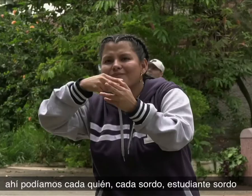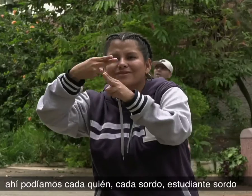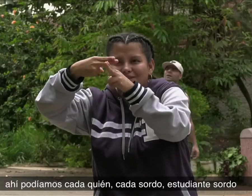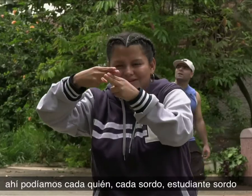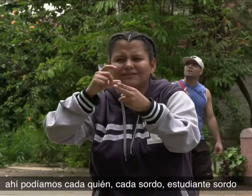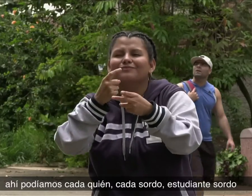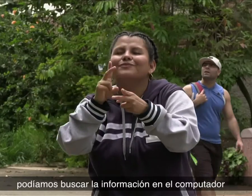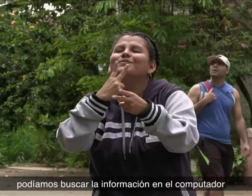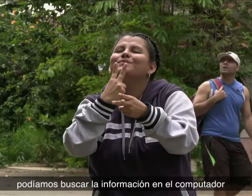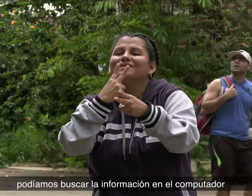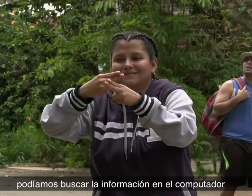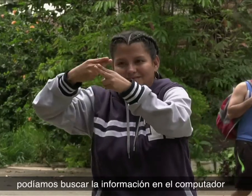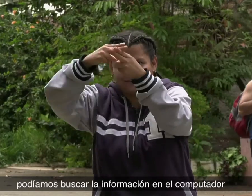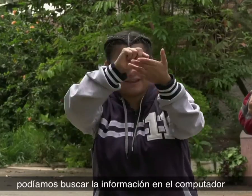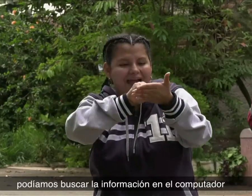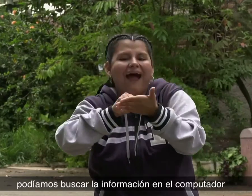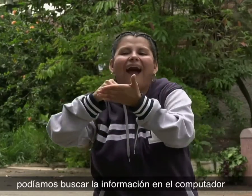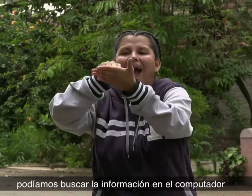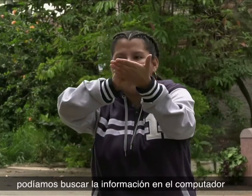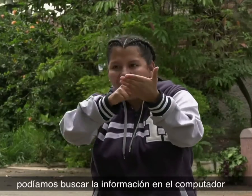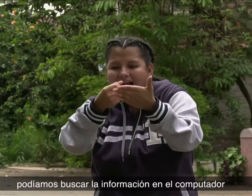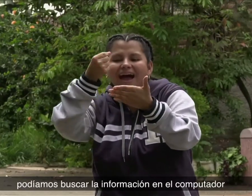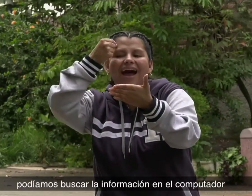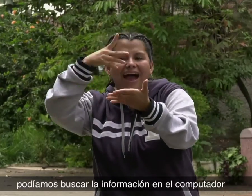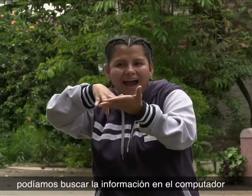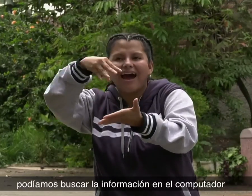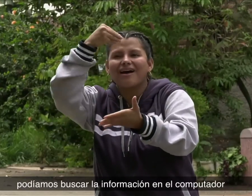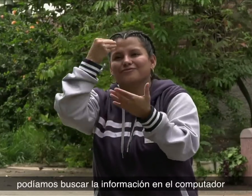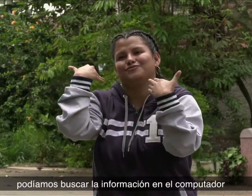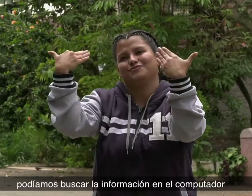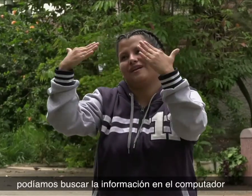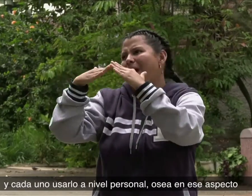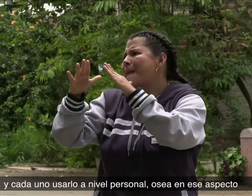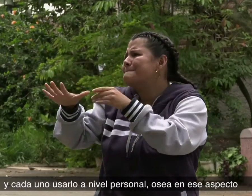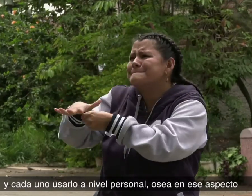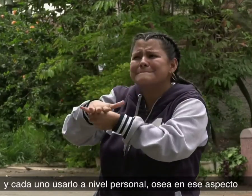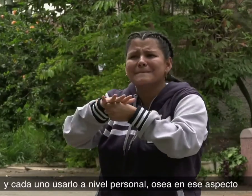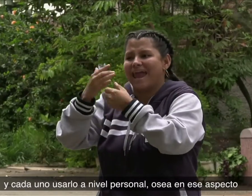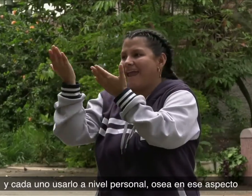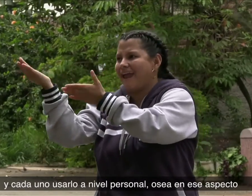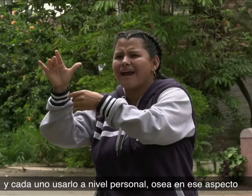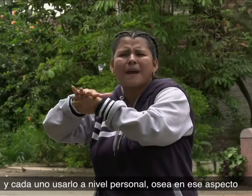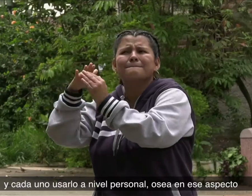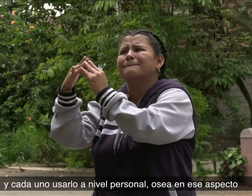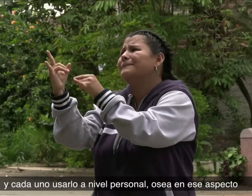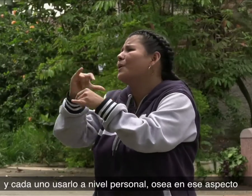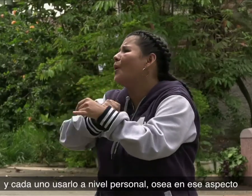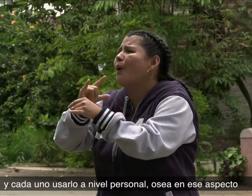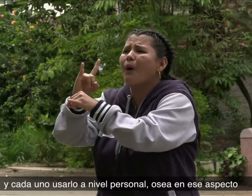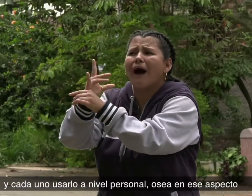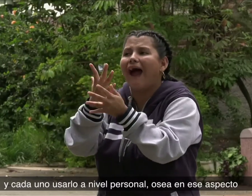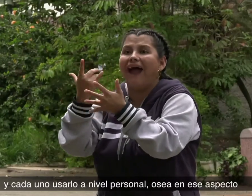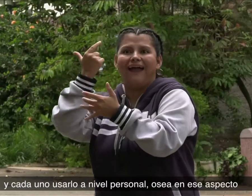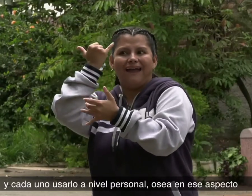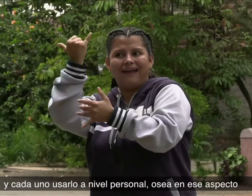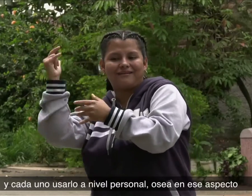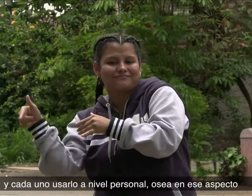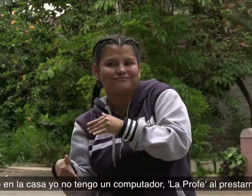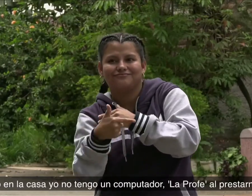estudiante sordo, podíamos buscar la información en el computador y cada uno usarlo a nivel personal. O en ese aspecto, como en la